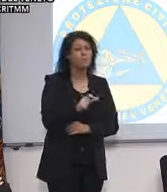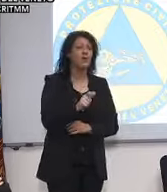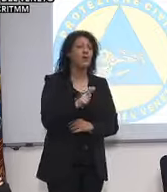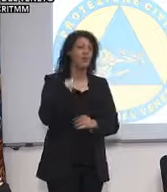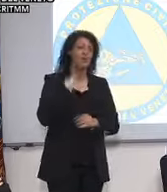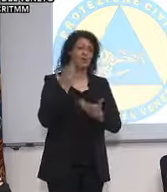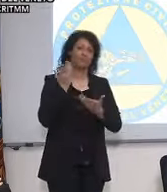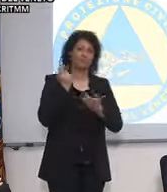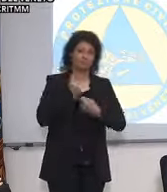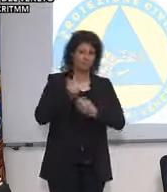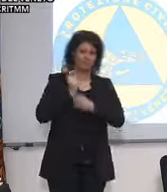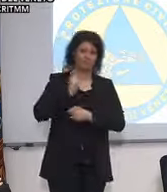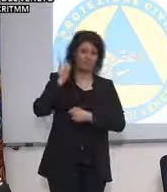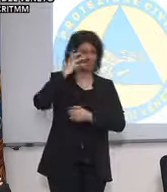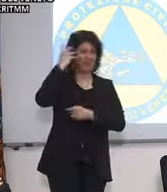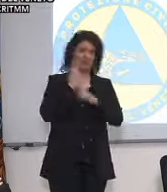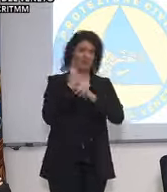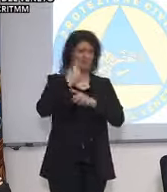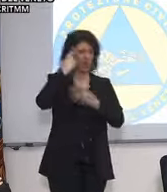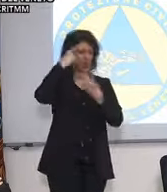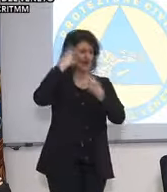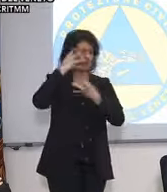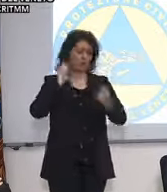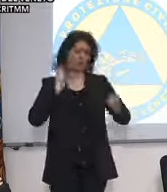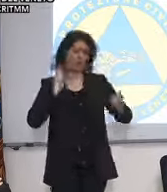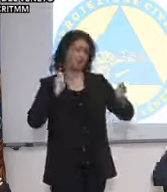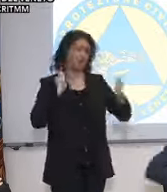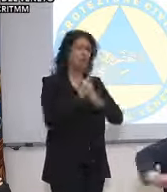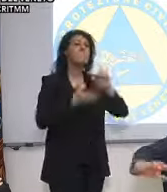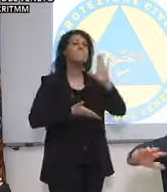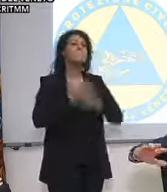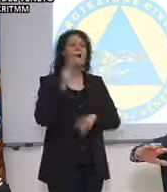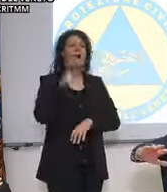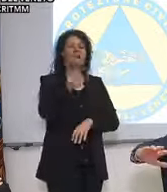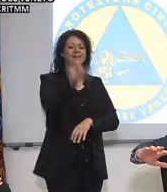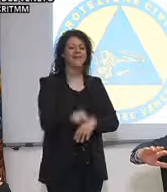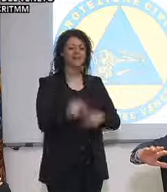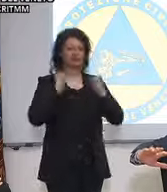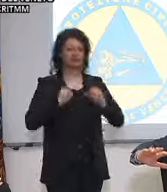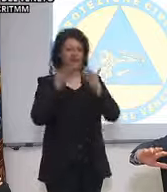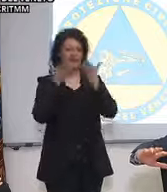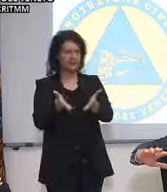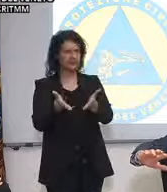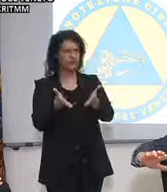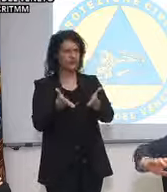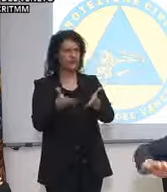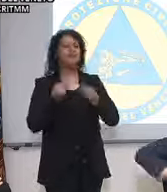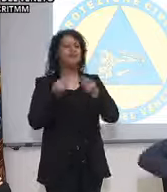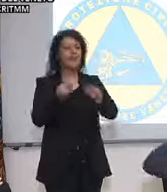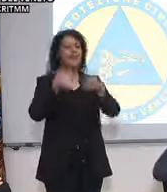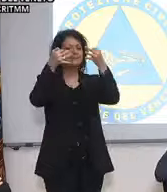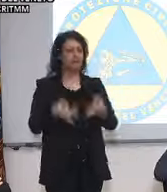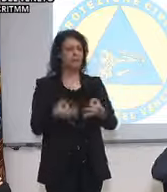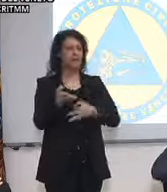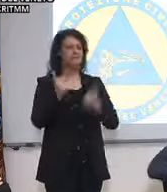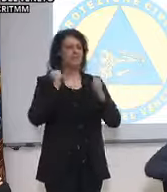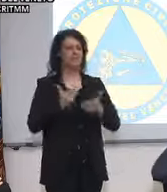il ragionamento, partiamo dalla messa in sicurezza del cittadino, di conseguenza poi tutto il resto lo sistemiamo, non dico che deve